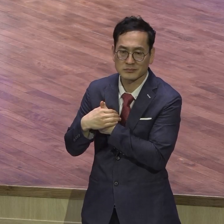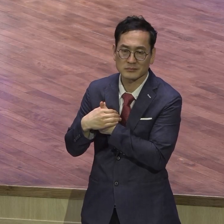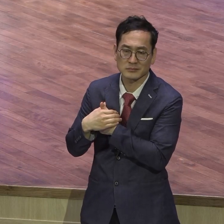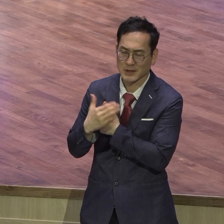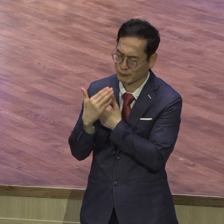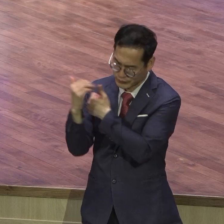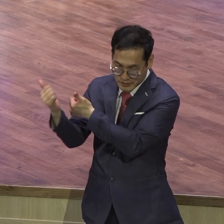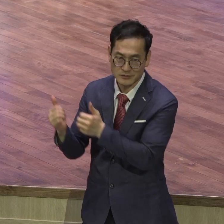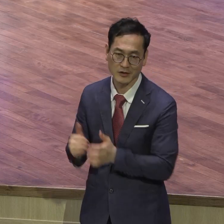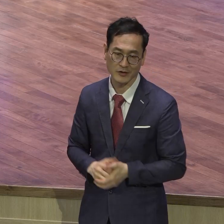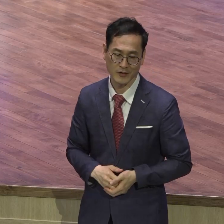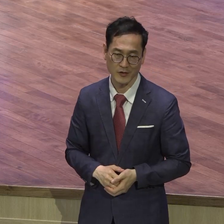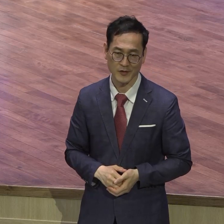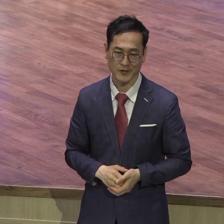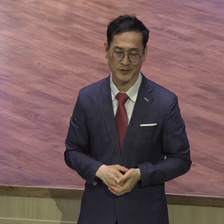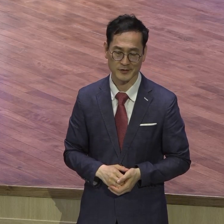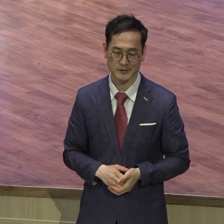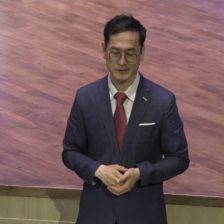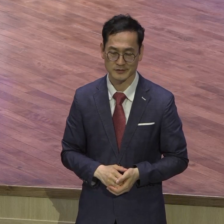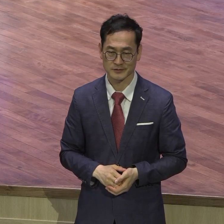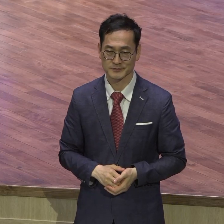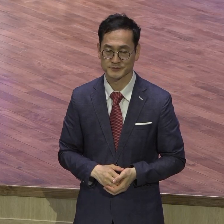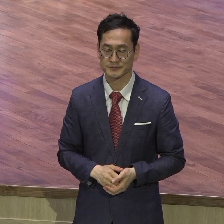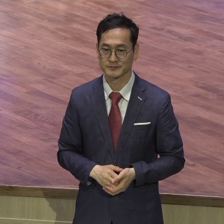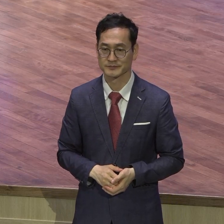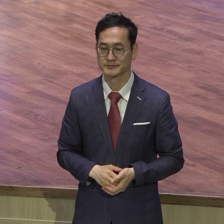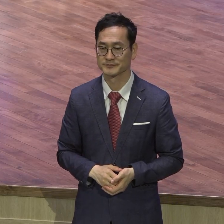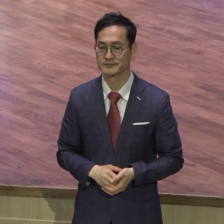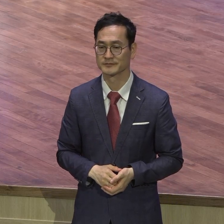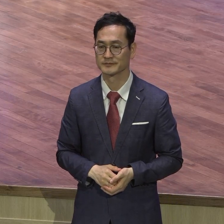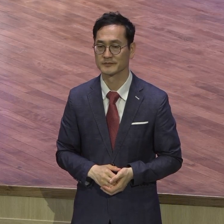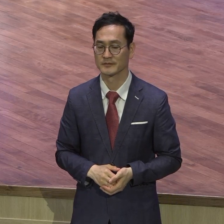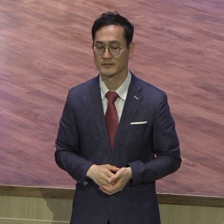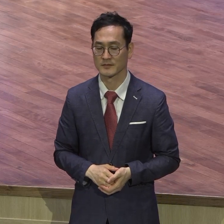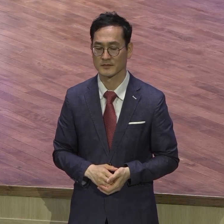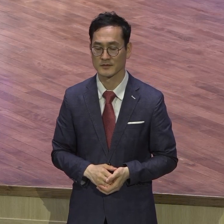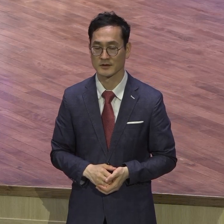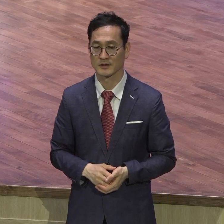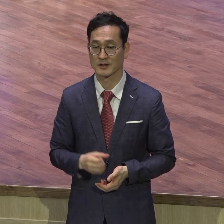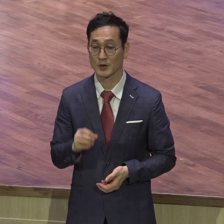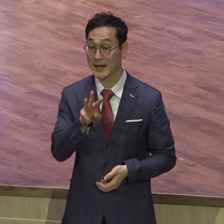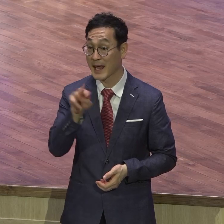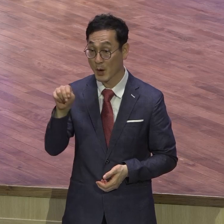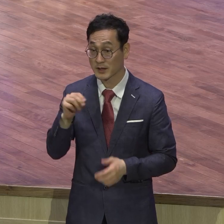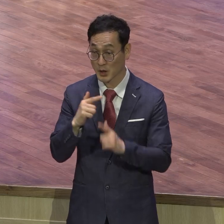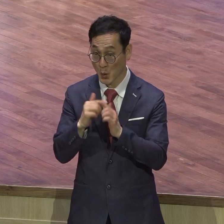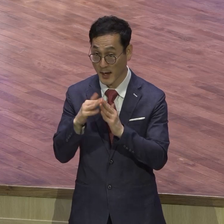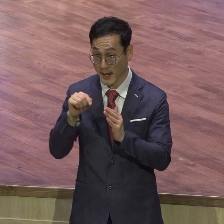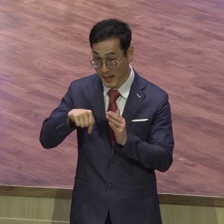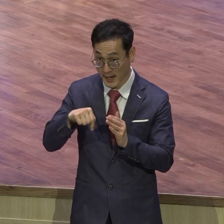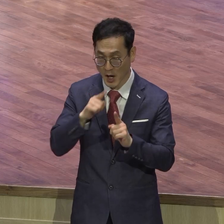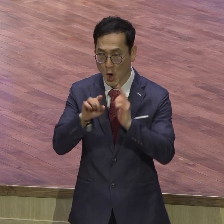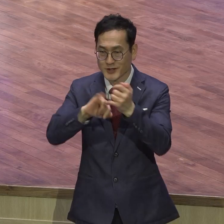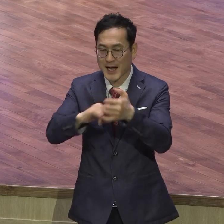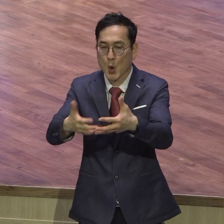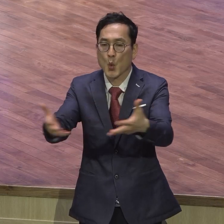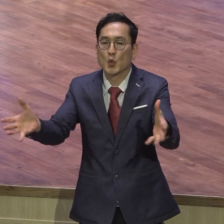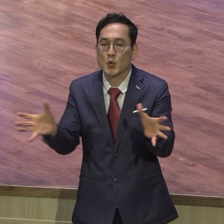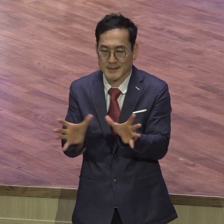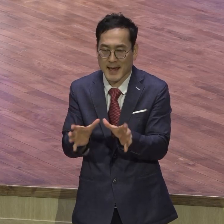부르셨어요 부르셨어요 부르셨서 특별히 이 여운 교회다와는 은약 공동체를